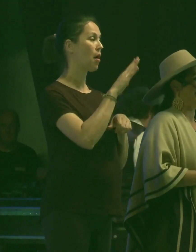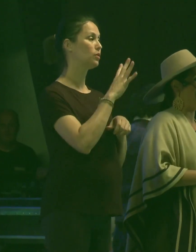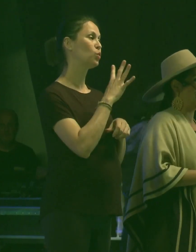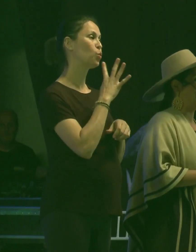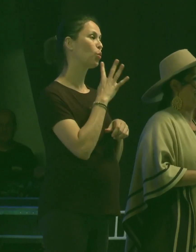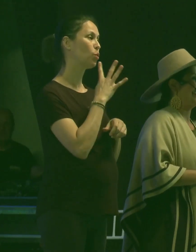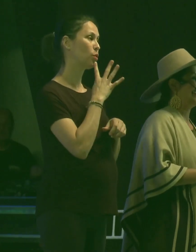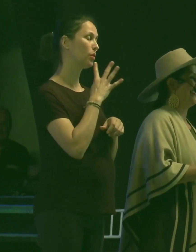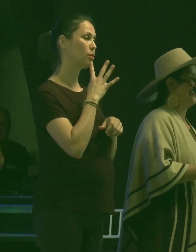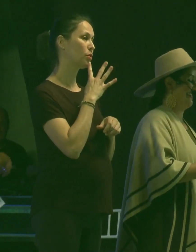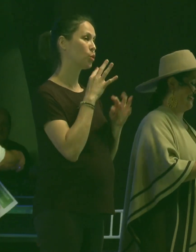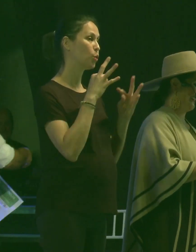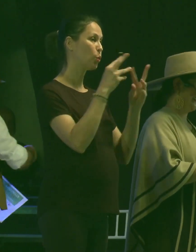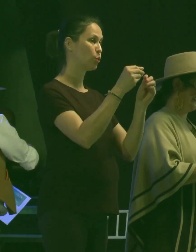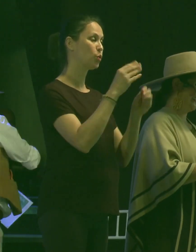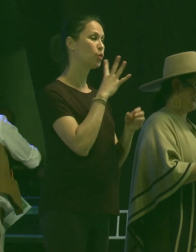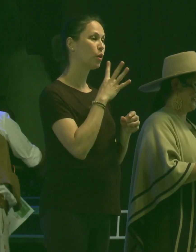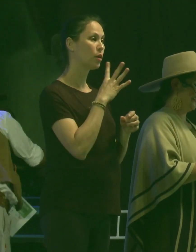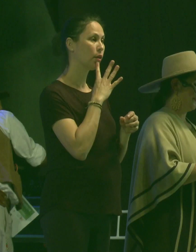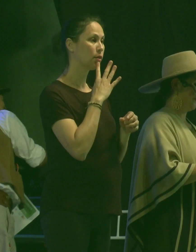Do céu. Que responsabilidade.